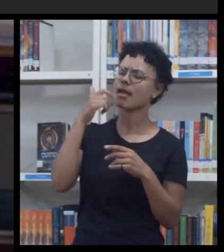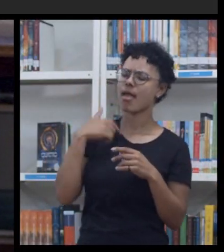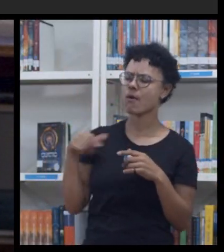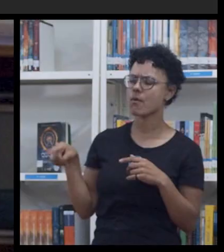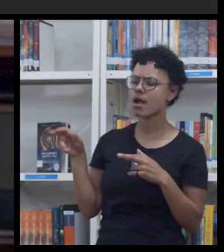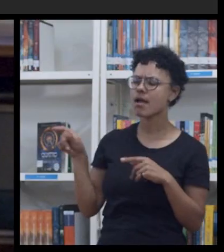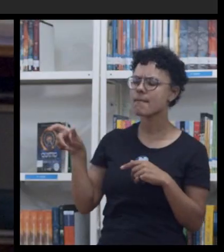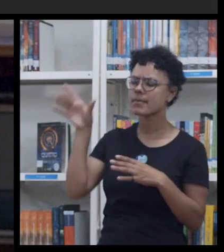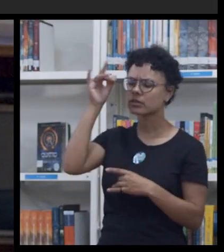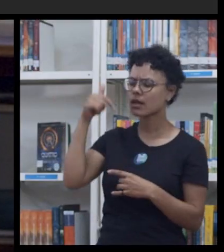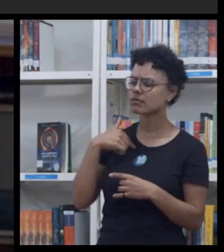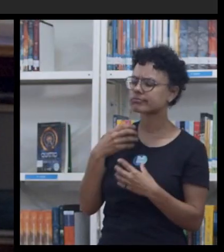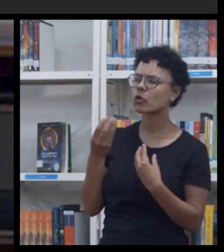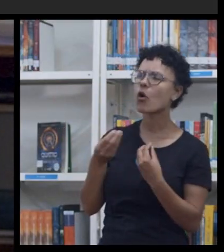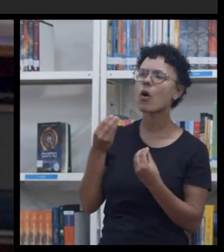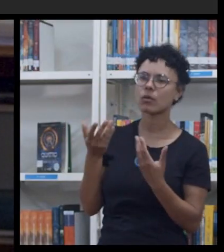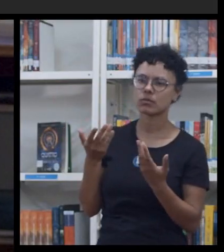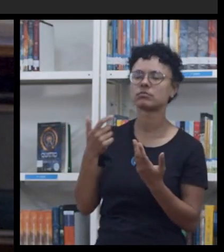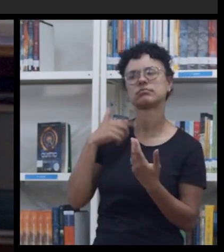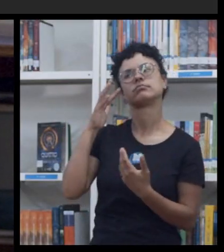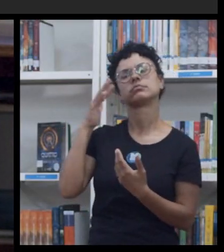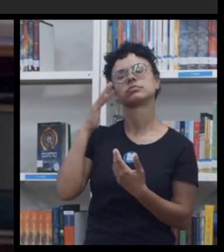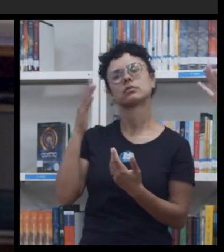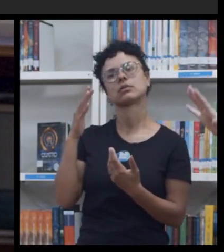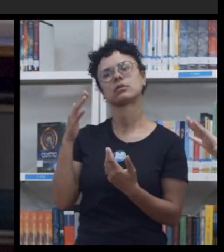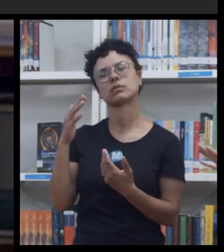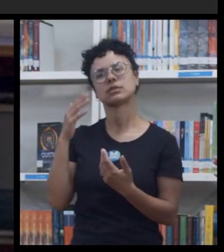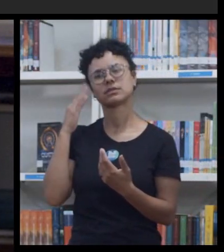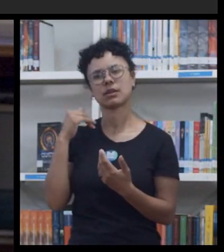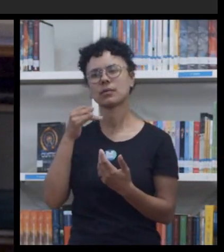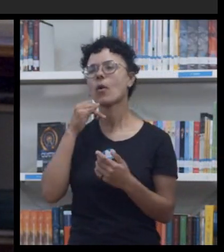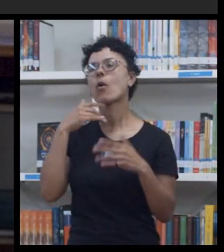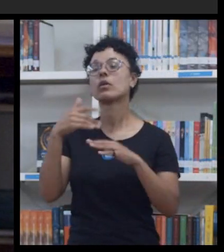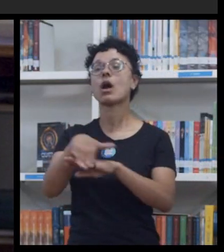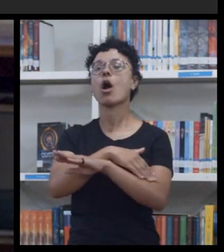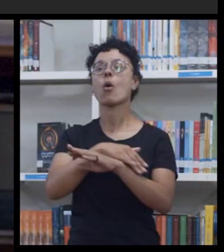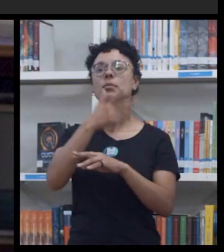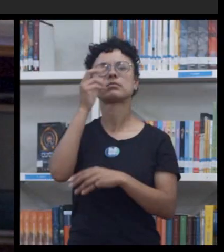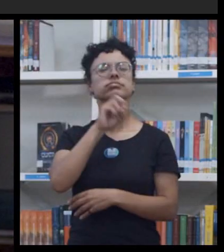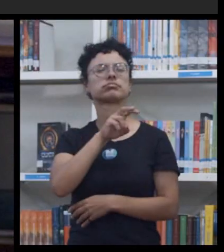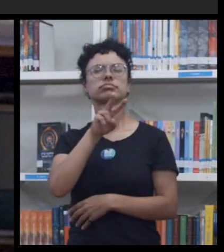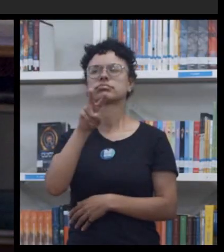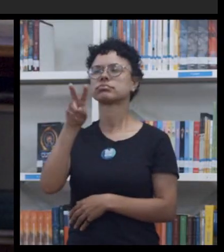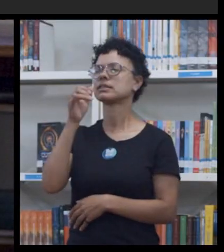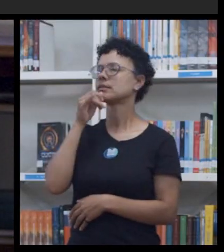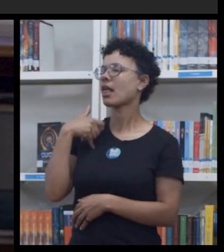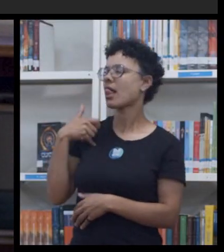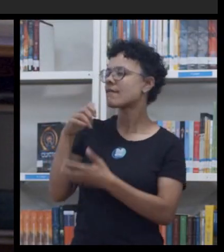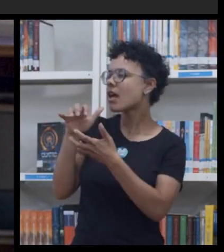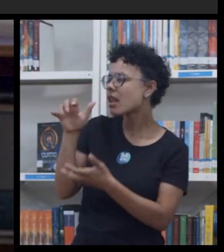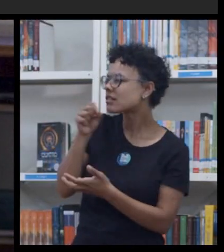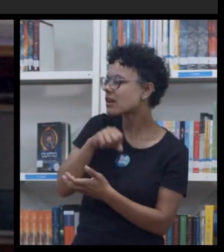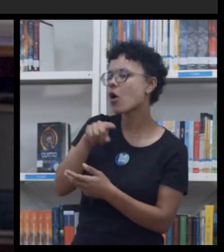essa pessoa, como é que eu seria? A gente procurar a gente na rua. Olhar para uma senhora, olhar